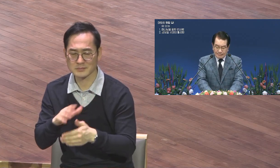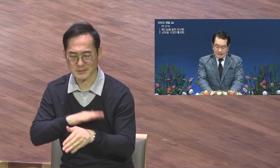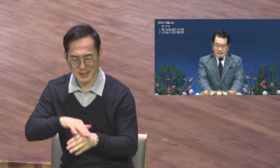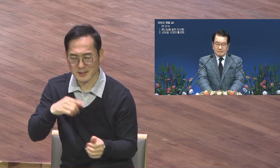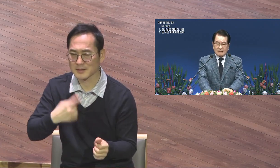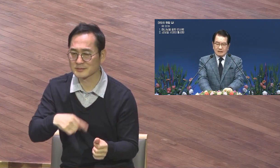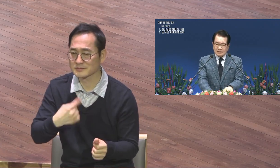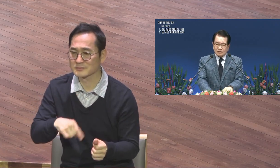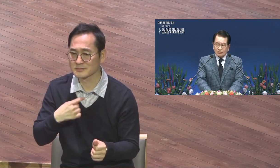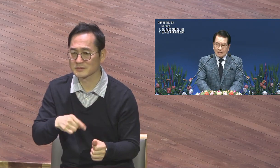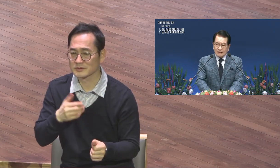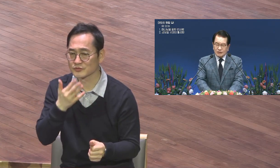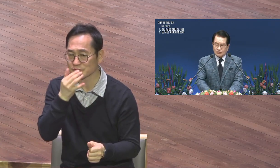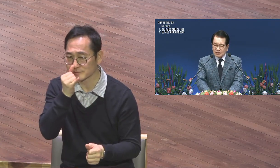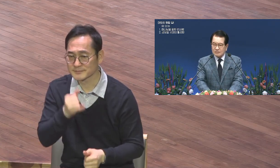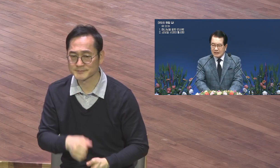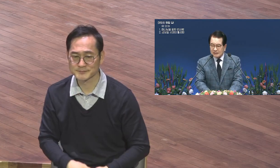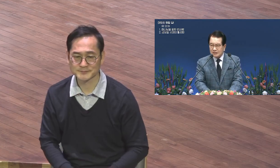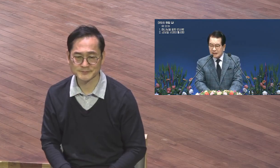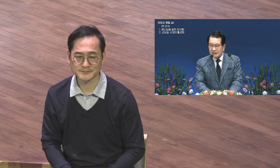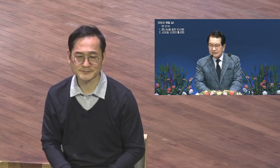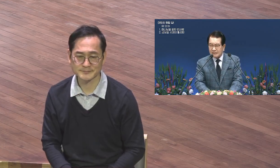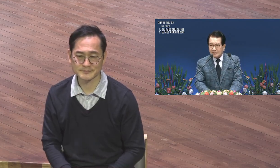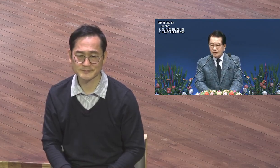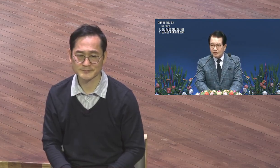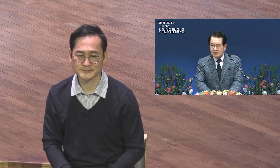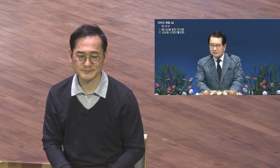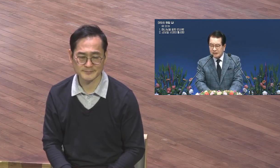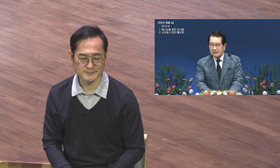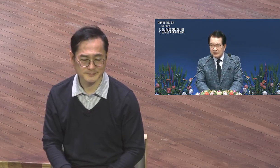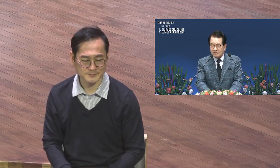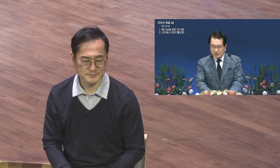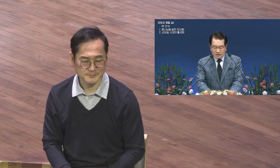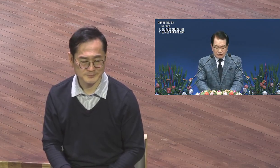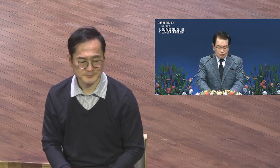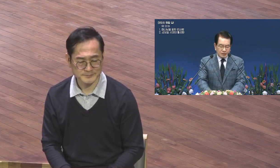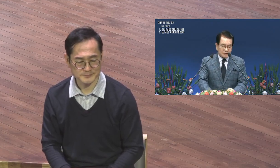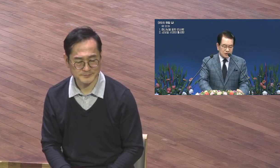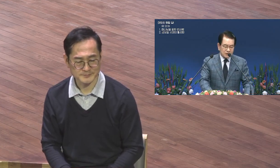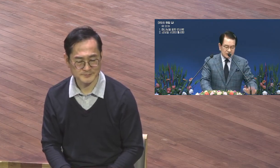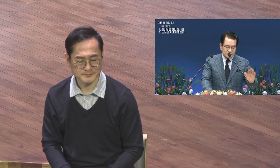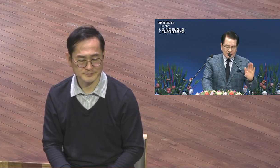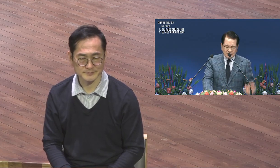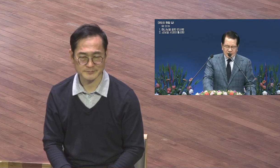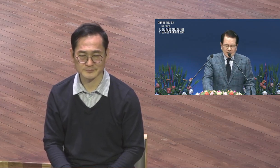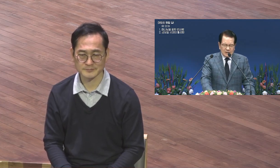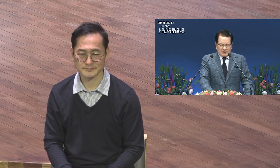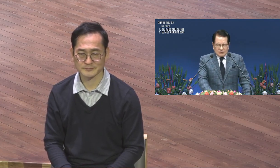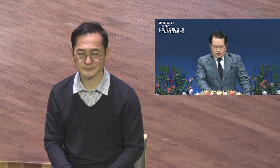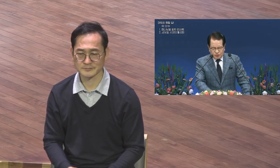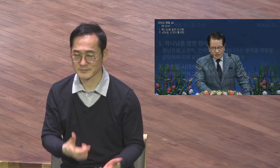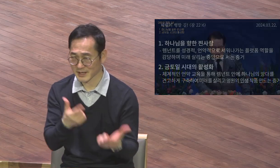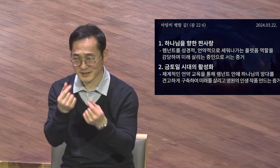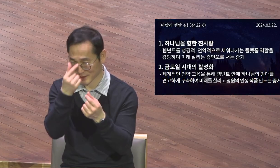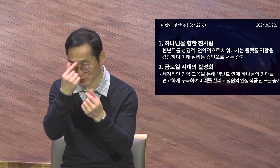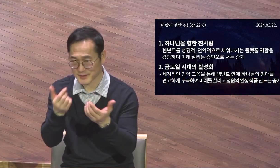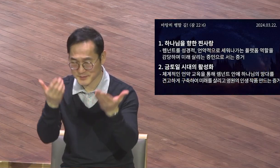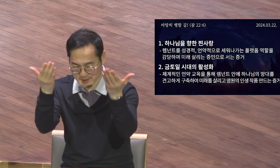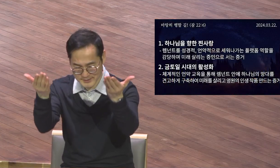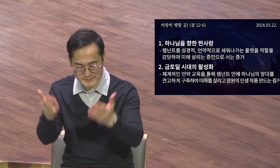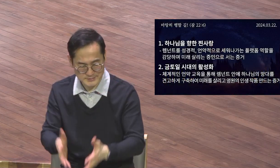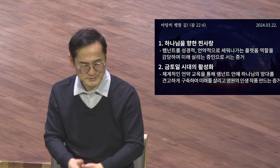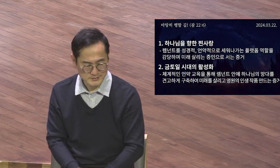차리고 영적으로 마음이 둔해지면 안 됩니다. 마음이 둔해지면 큰일 나요. 주여 한번 기도하겠습니다.